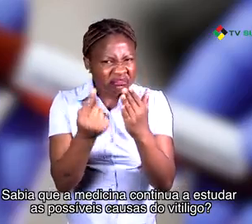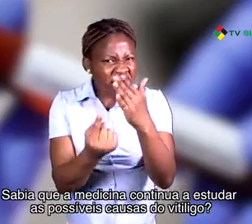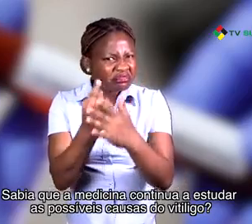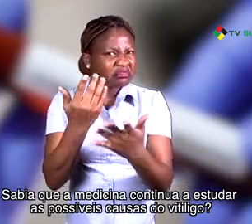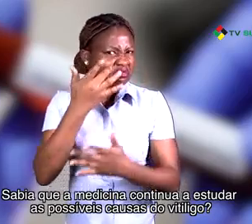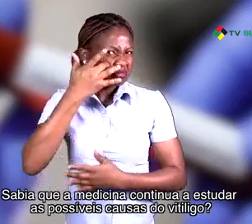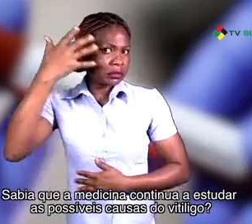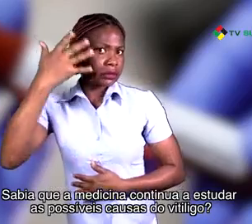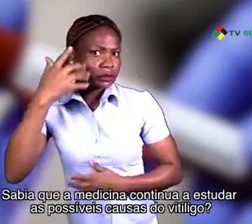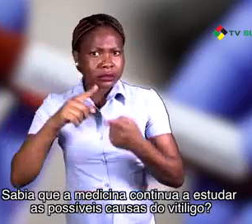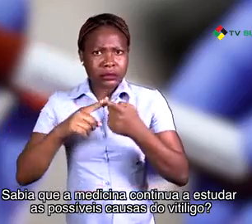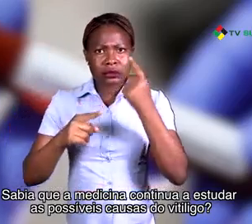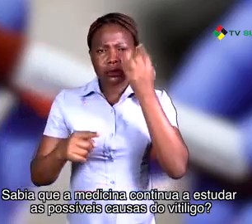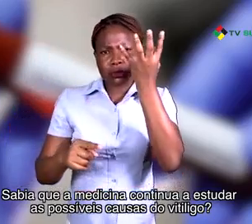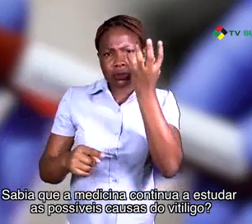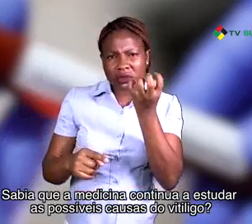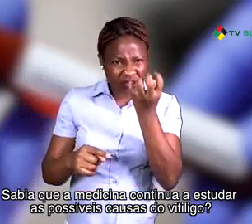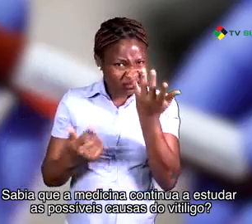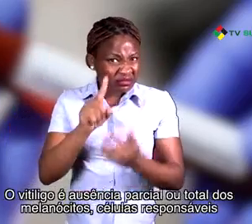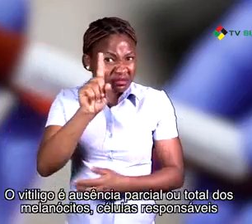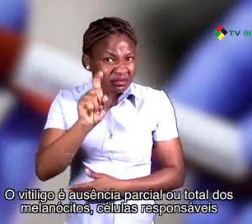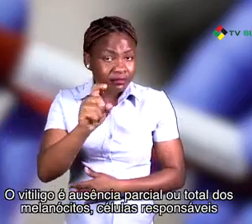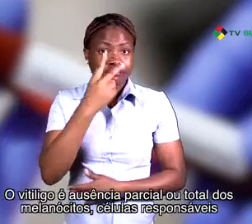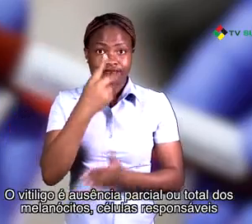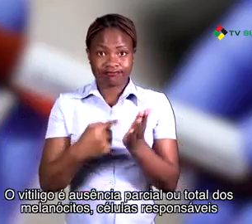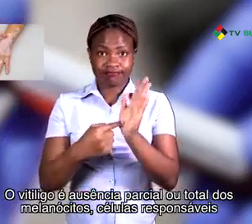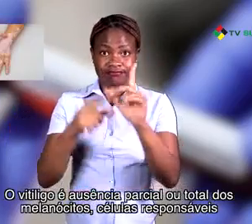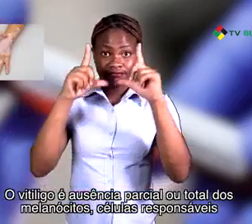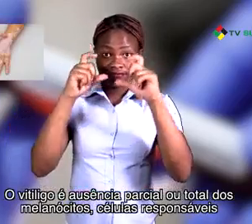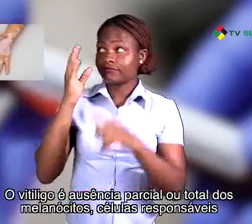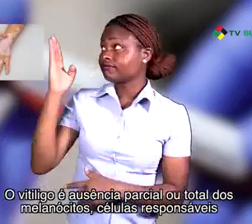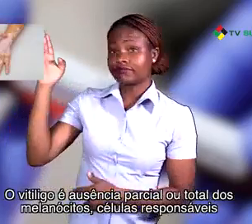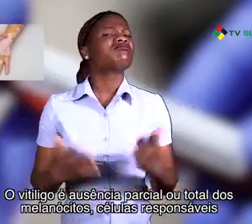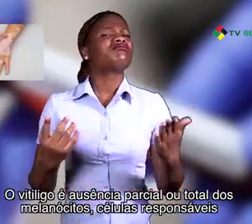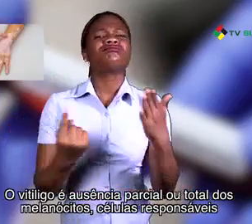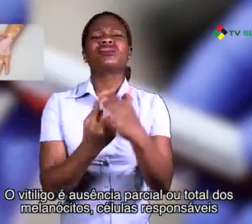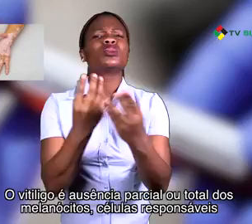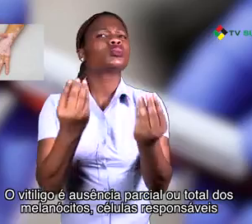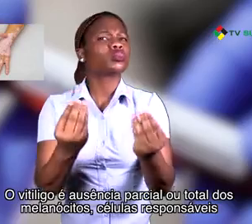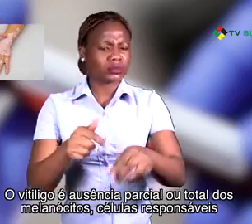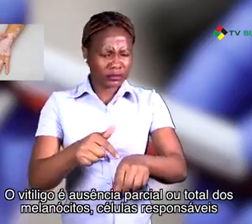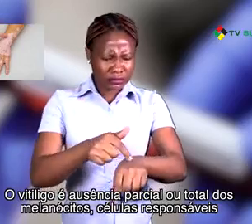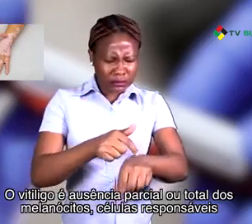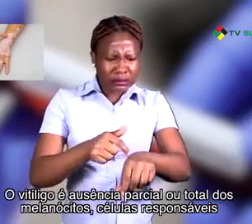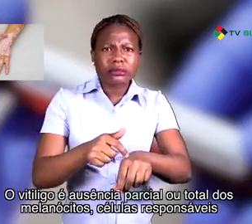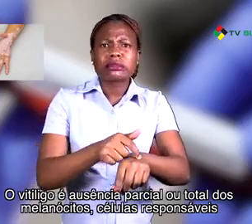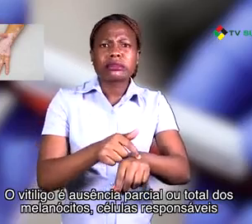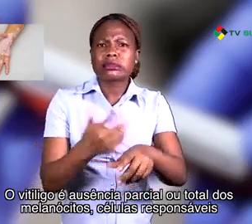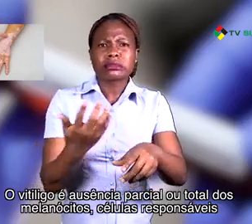Sabia que a medicina continua a estudar as possíveis causas do vitiligo? O vitiligo é a ausência parcial